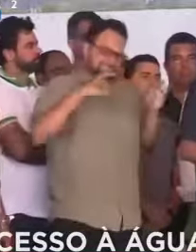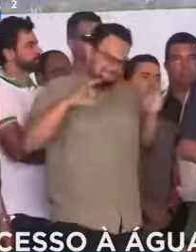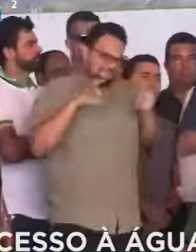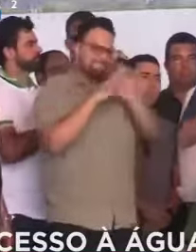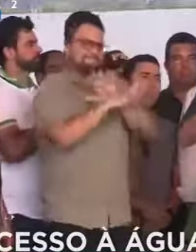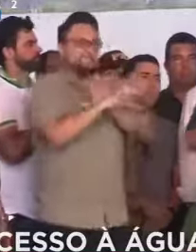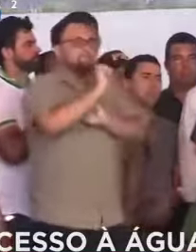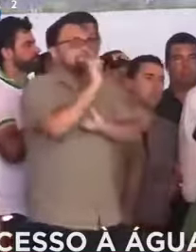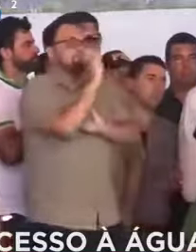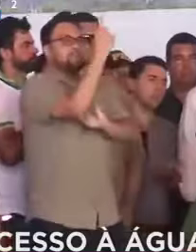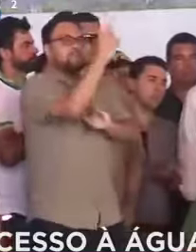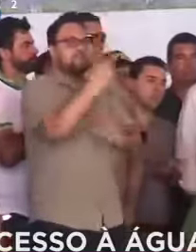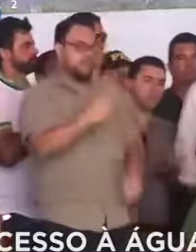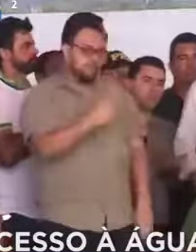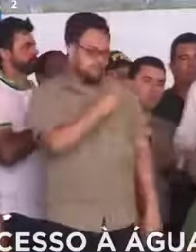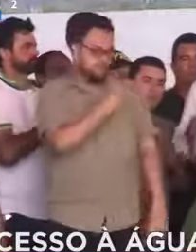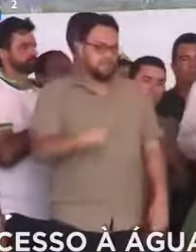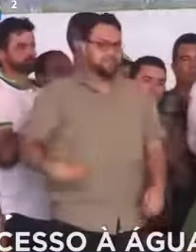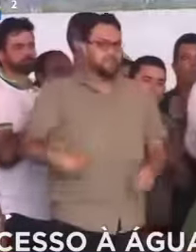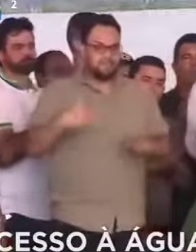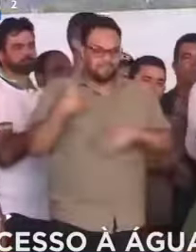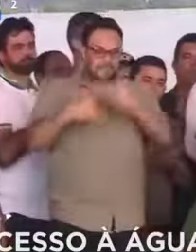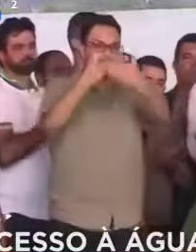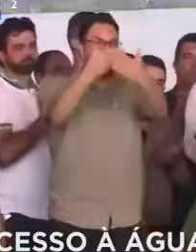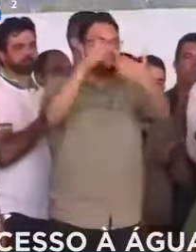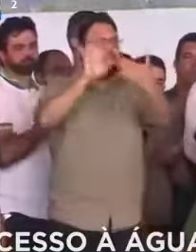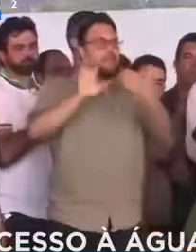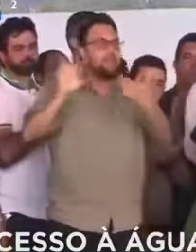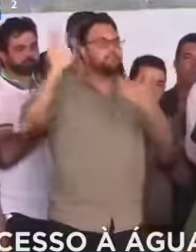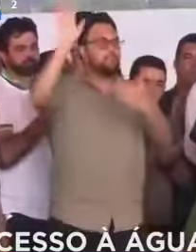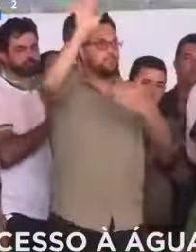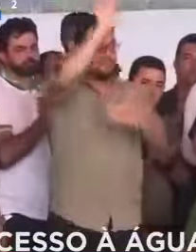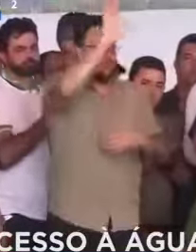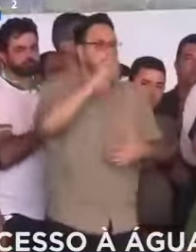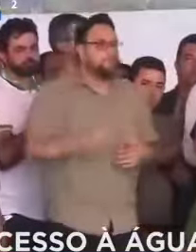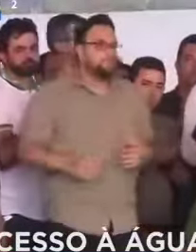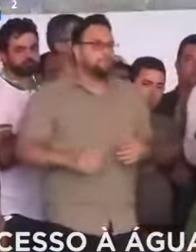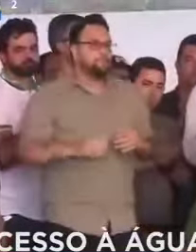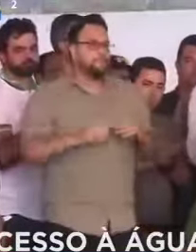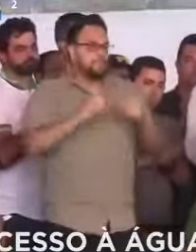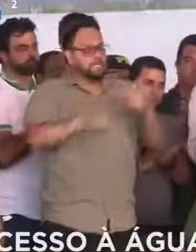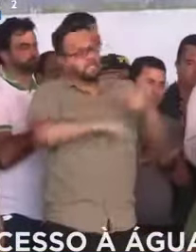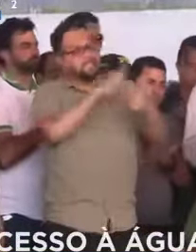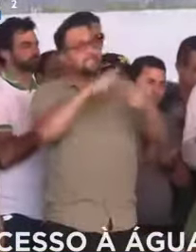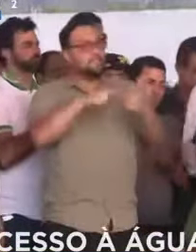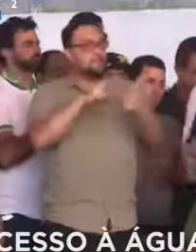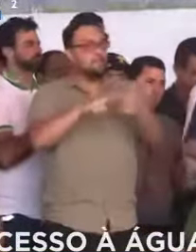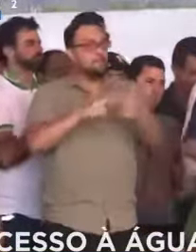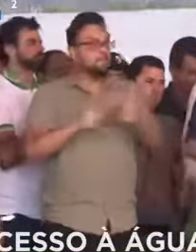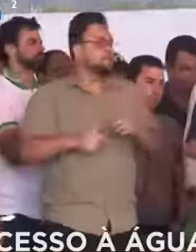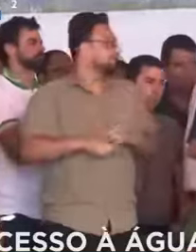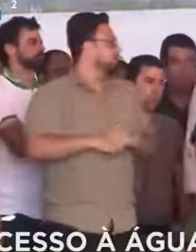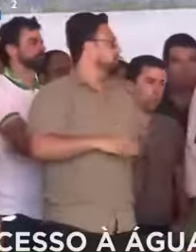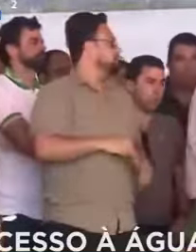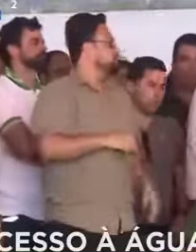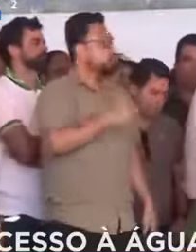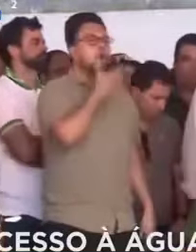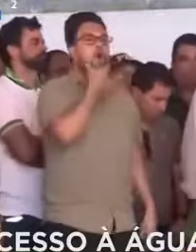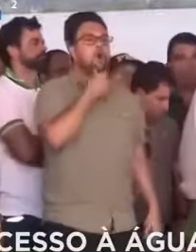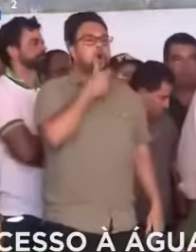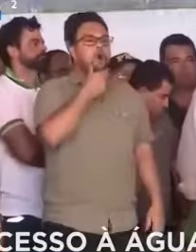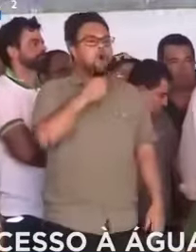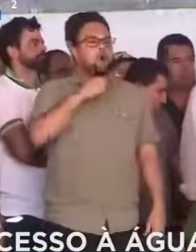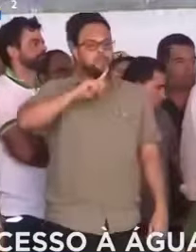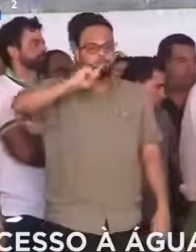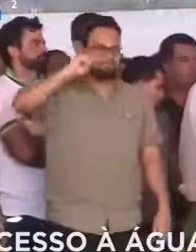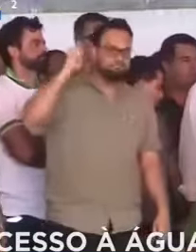primeiro-ministro do Desenvolvimento Regional e depois com esse cabra da peste